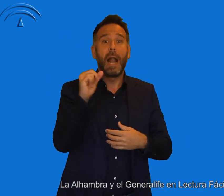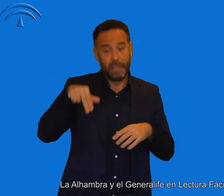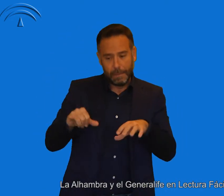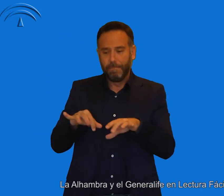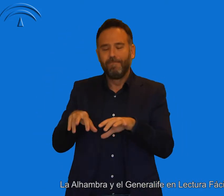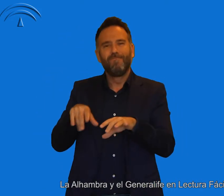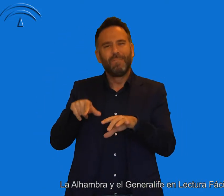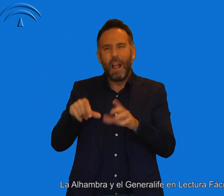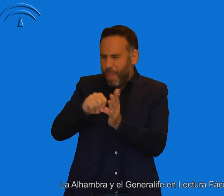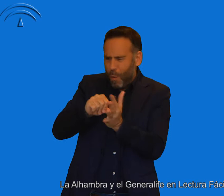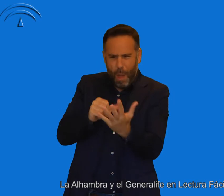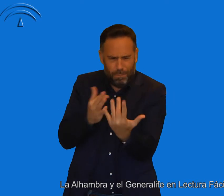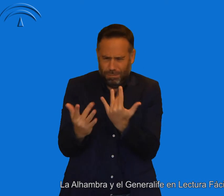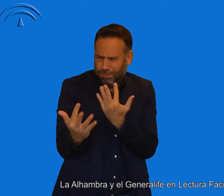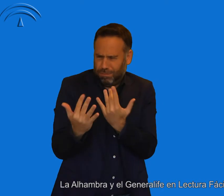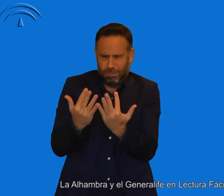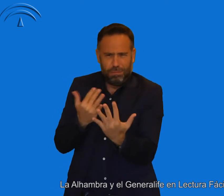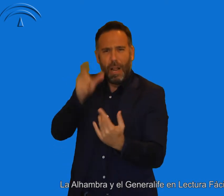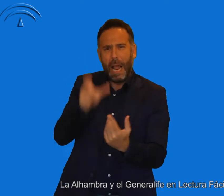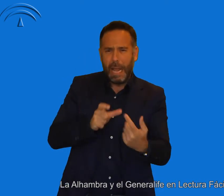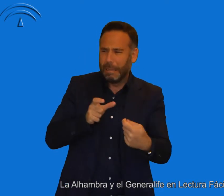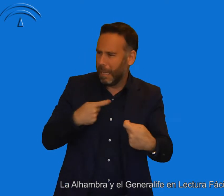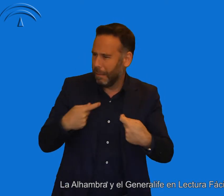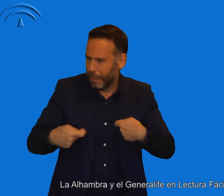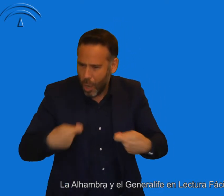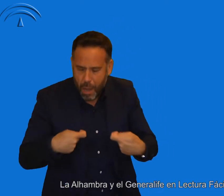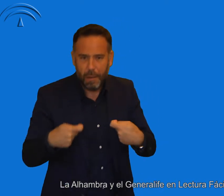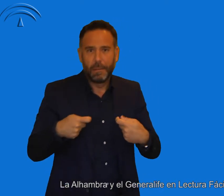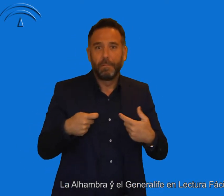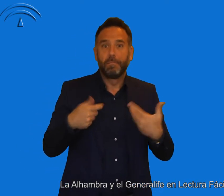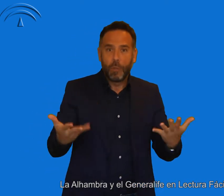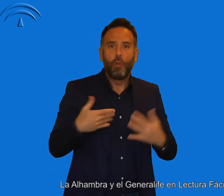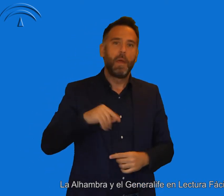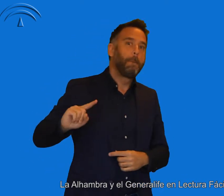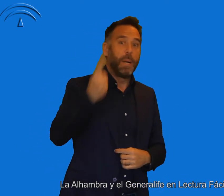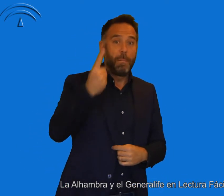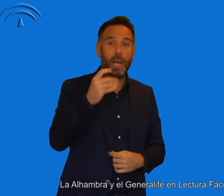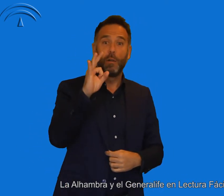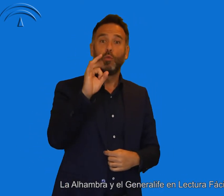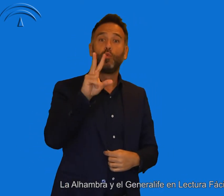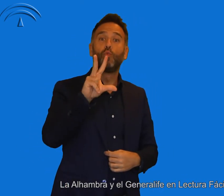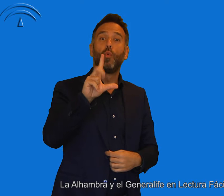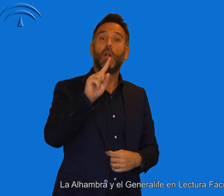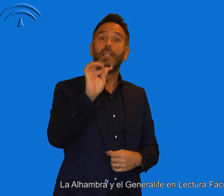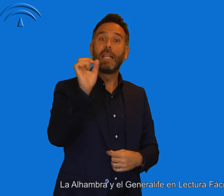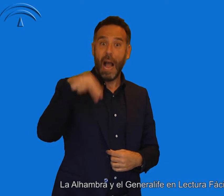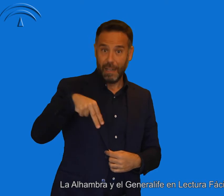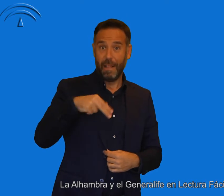calles muy estrechas y torcidas. La ciudad era un continuo ir y venir de gente. Al-Amar,